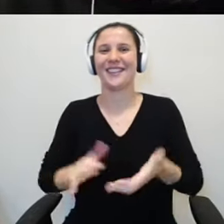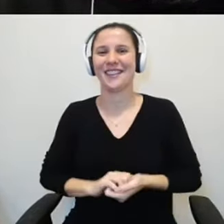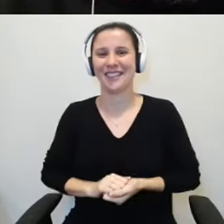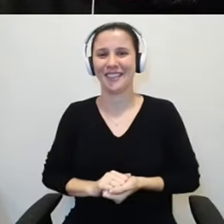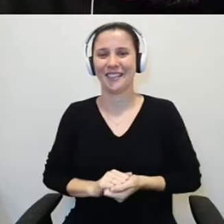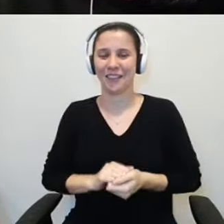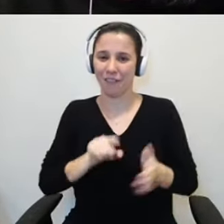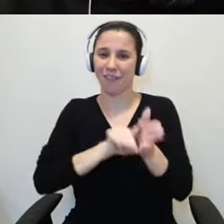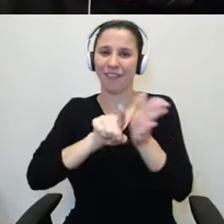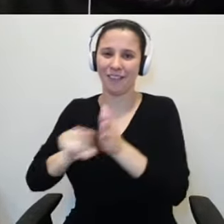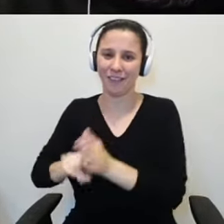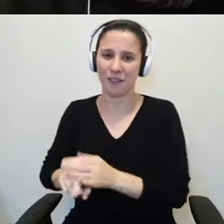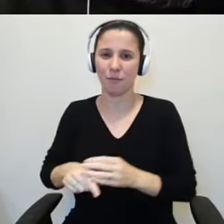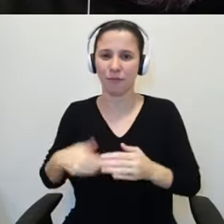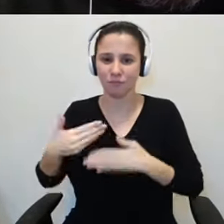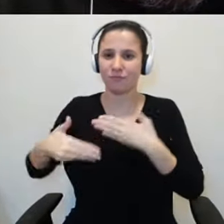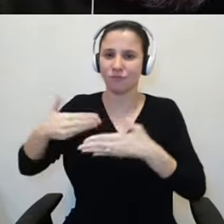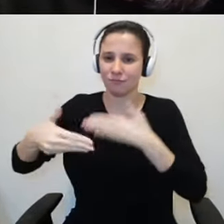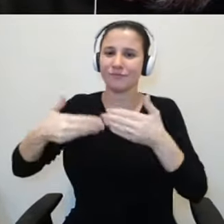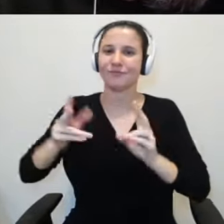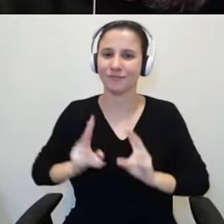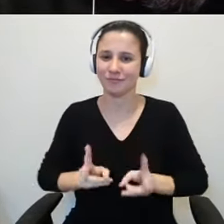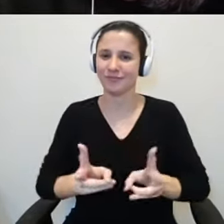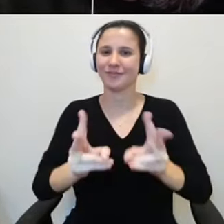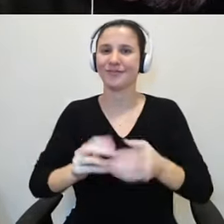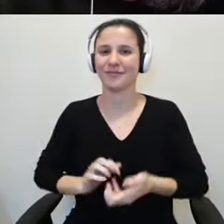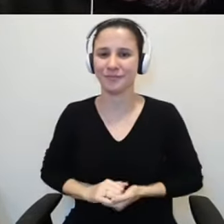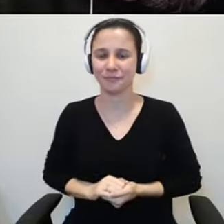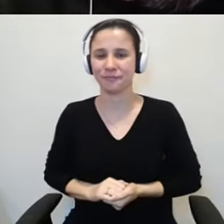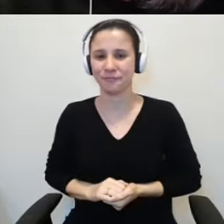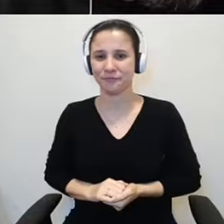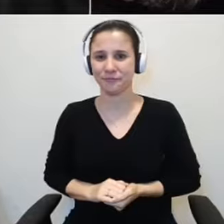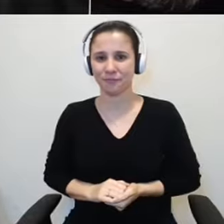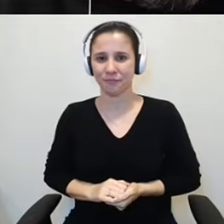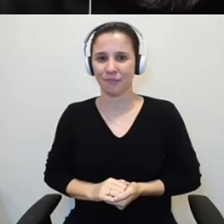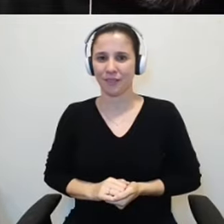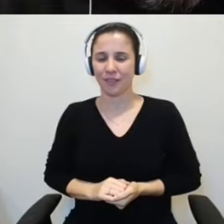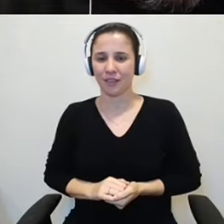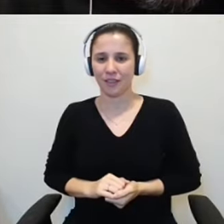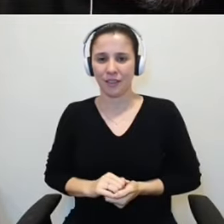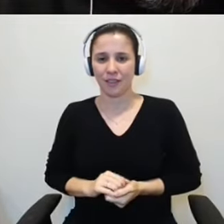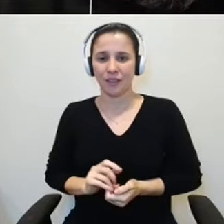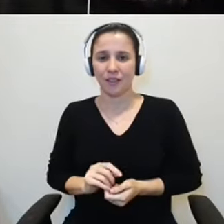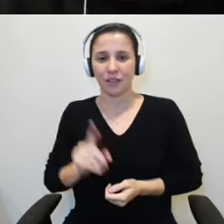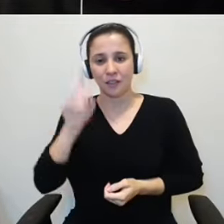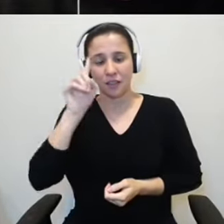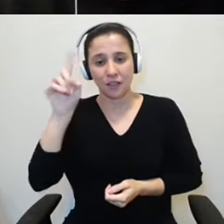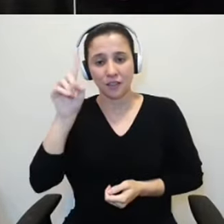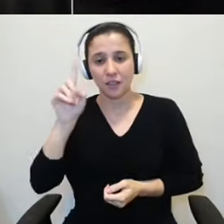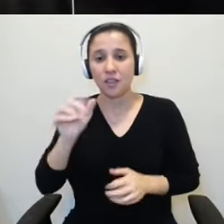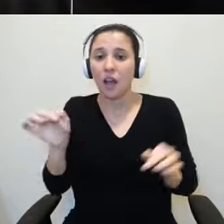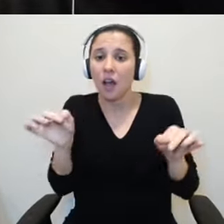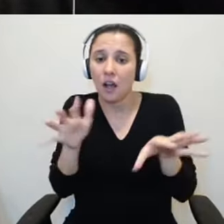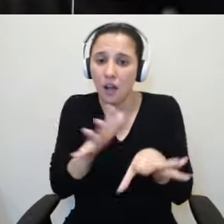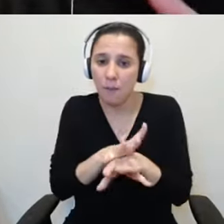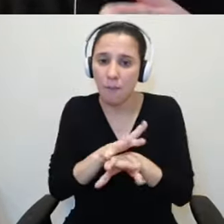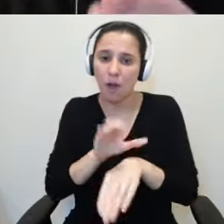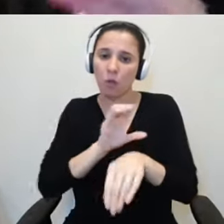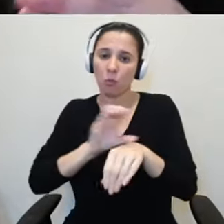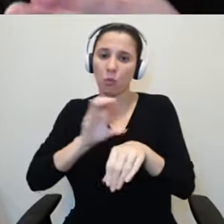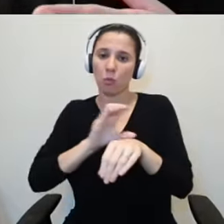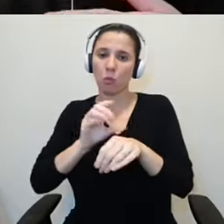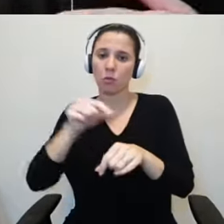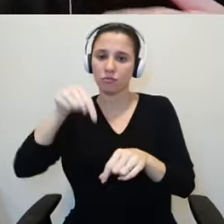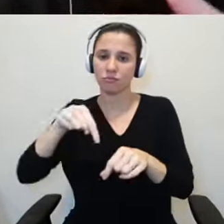mas vamos indo aqui. Quem iria concluir o curso nesse semestre? Como irá funcionar?